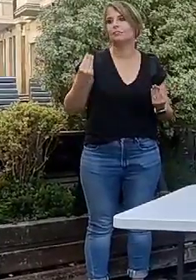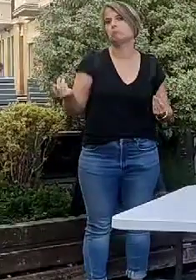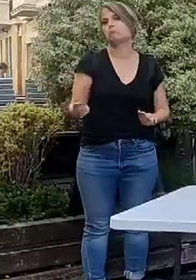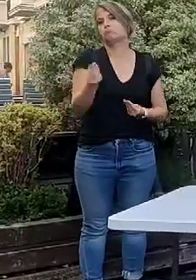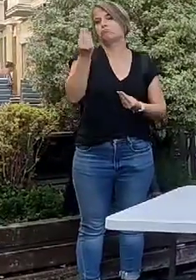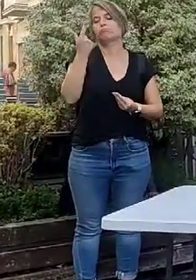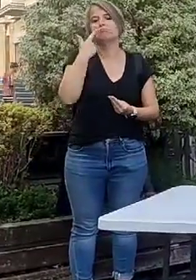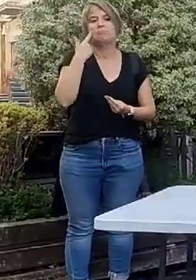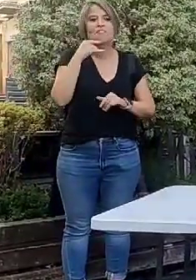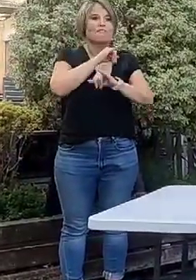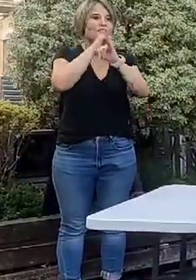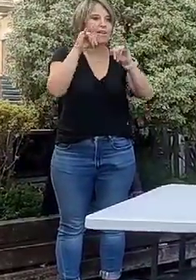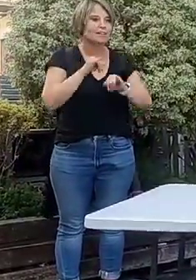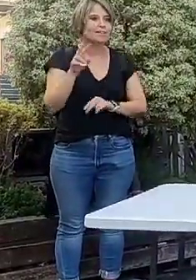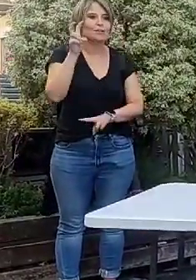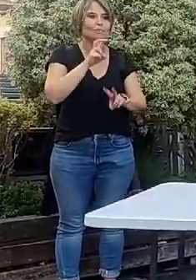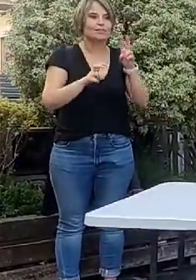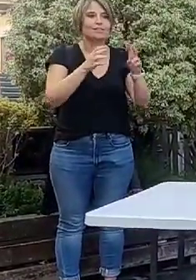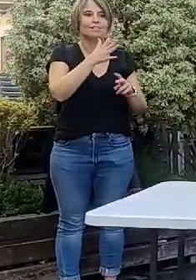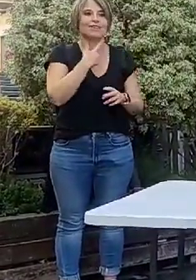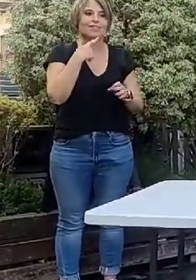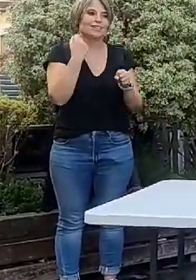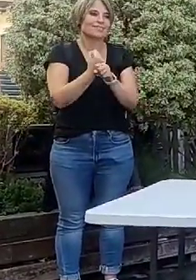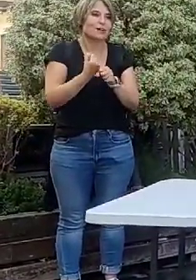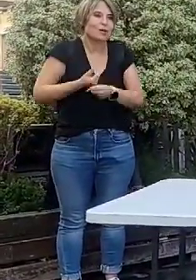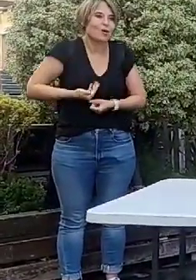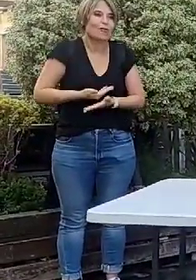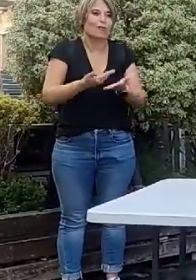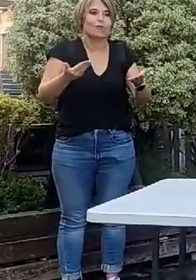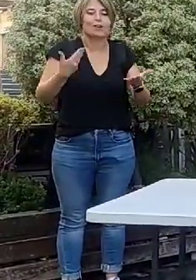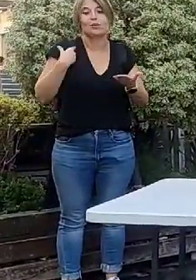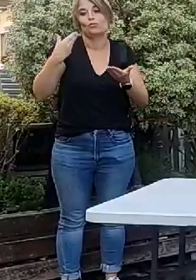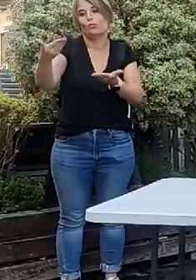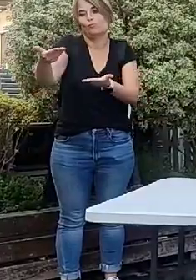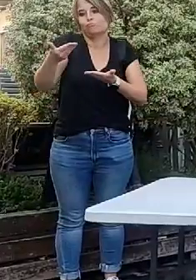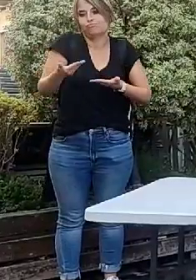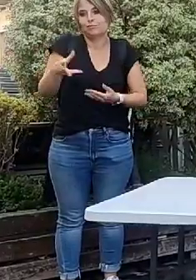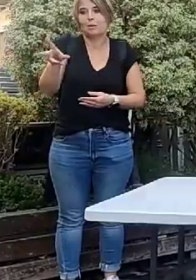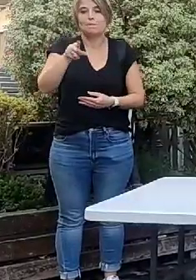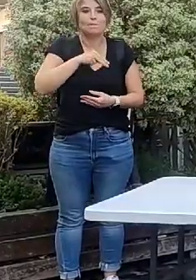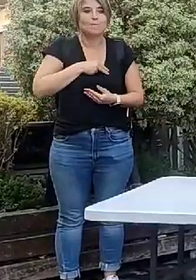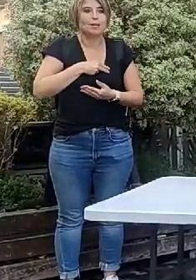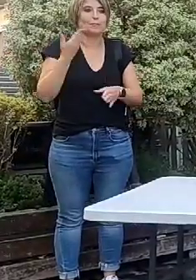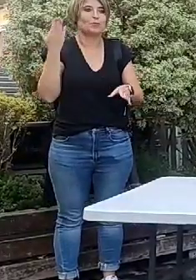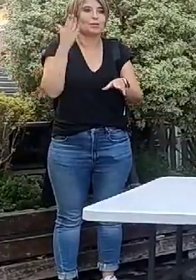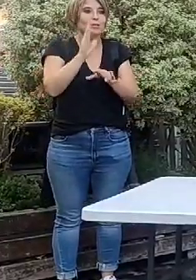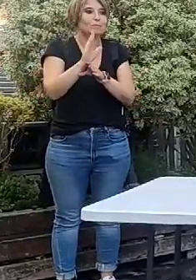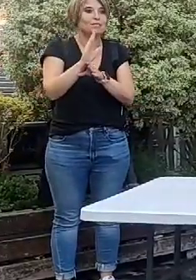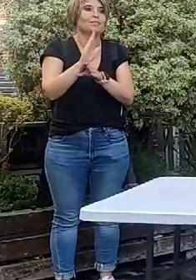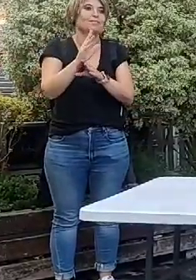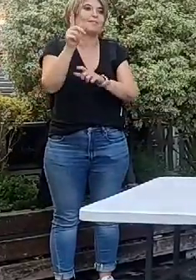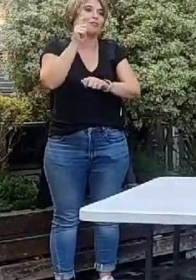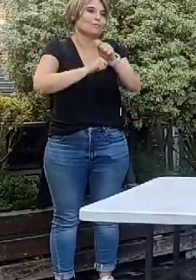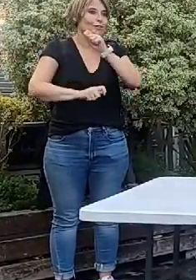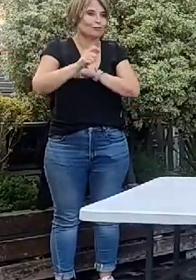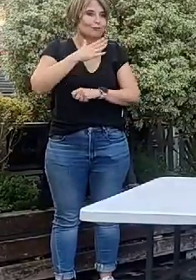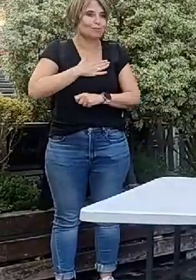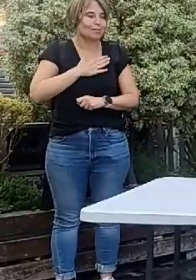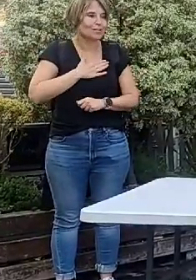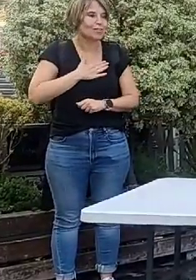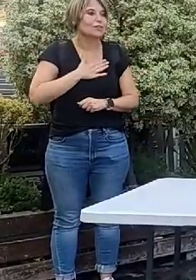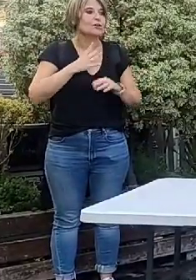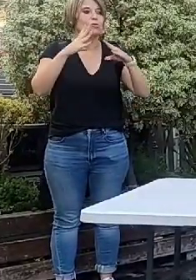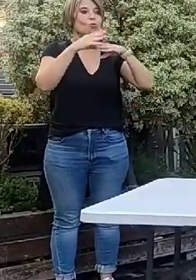felicidad, o sea que es un trabajo muy amplio. Yo cojo el premio en representación de toda mi asociación ATEMA, desde